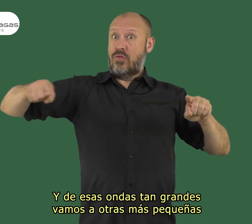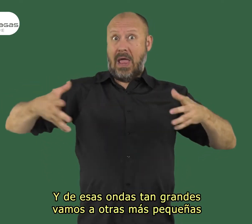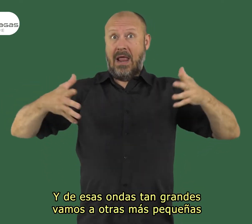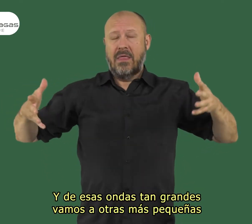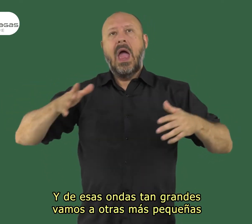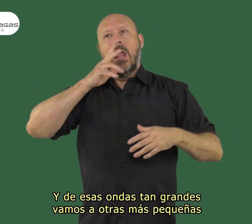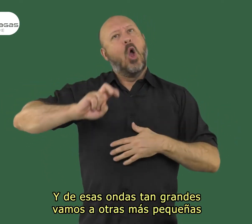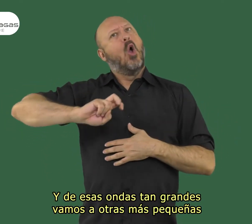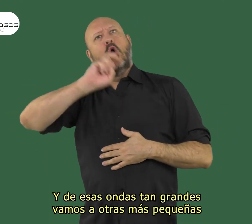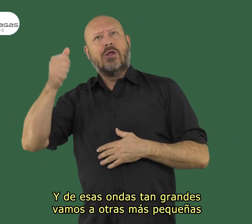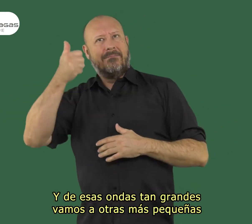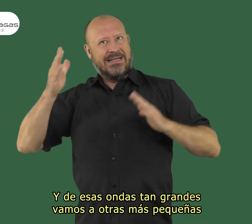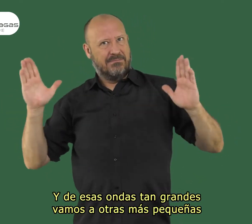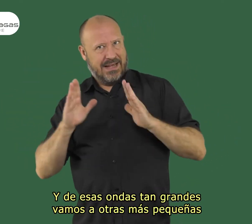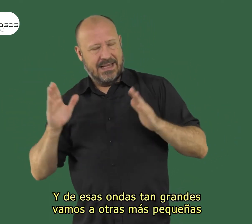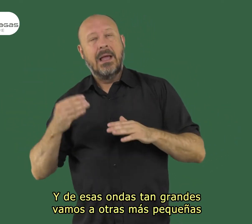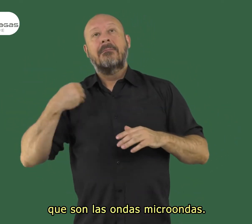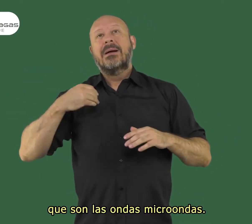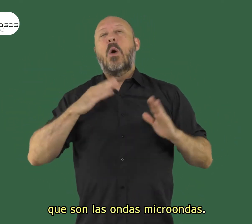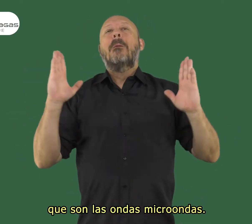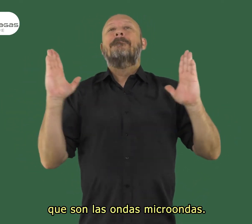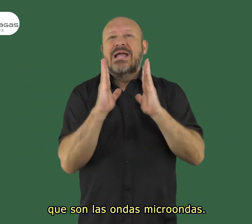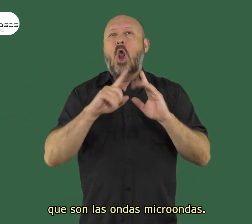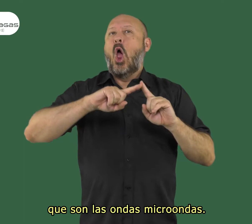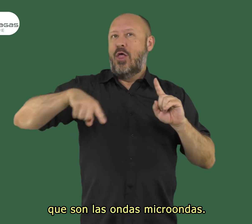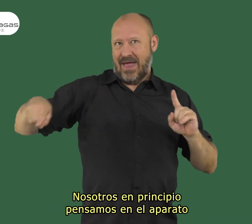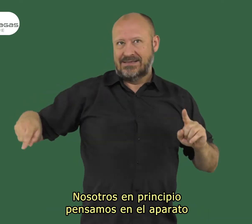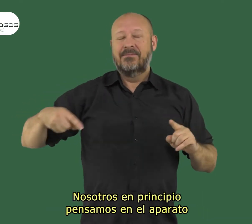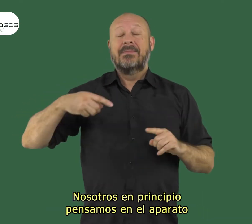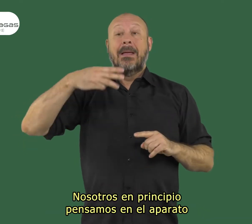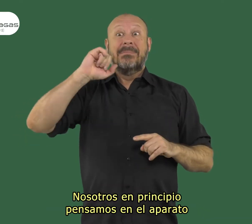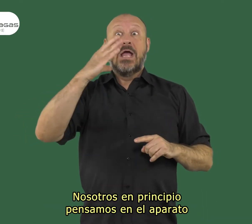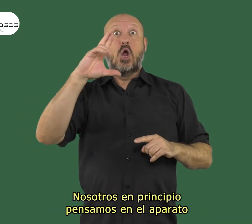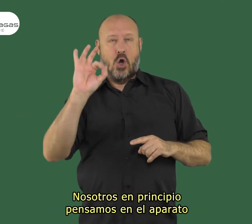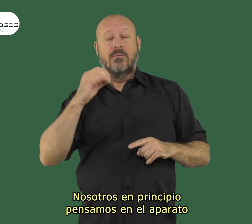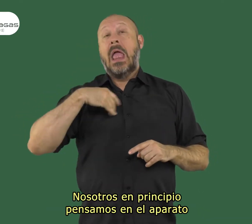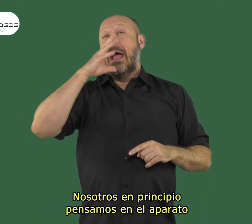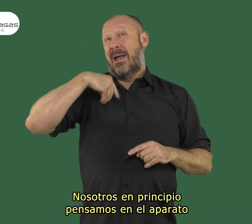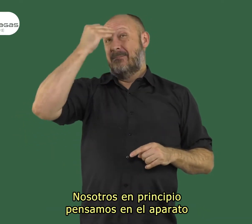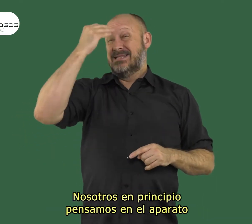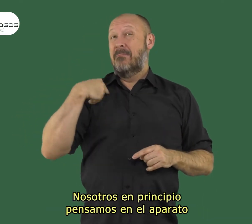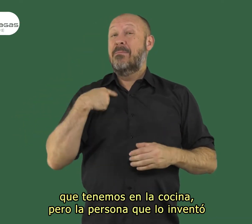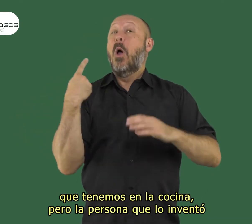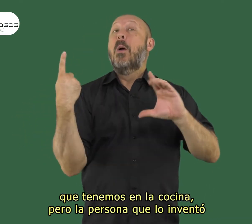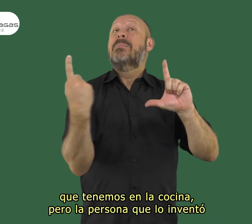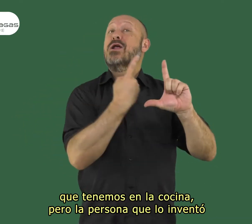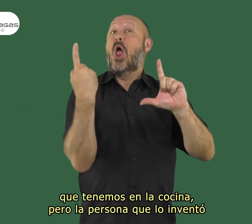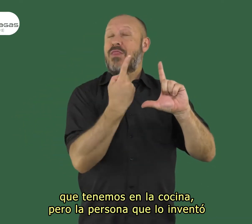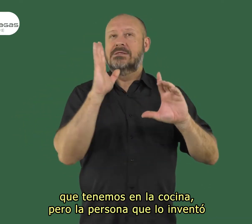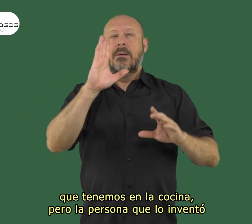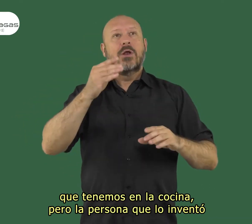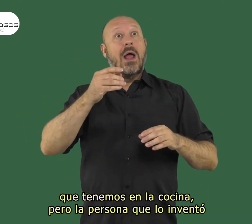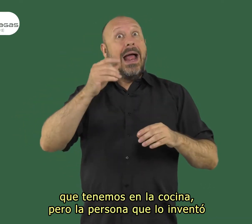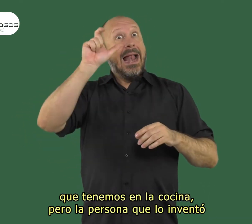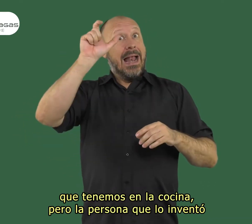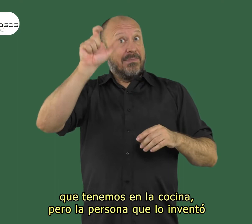Y de esas ondas tan grandes vamos a otras más pequeñas, que son las ondas microondas. Nosotros en principio pensamos en el aparato que tenemos en la cocina,